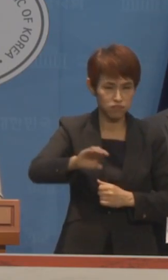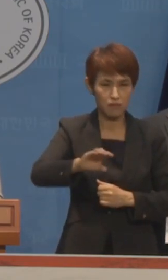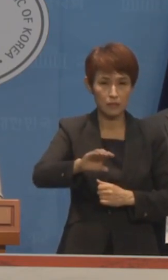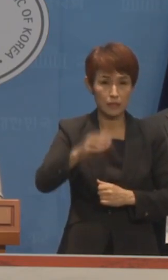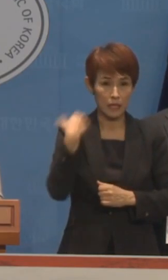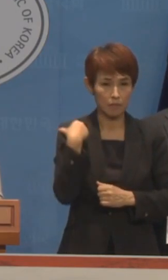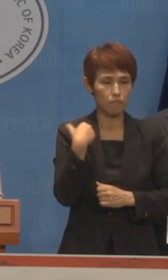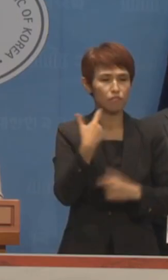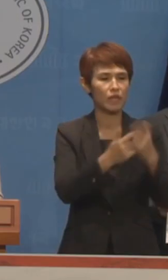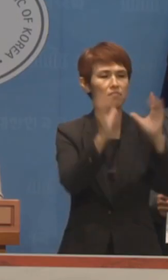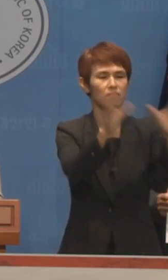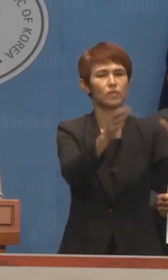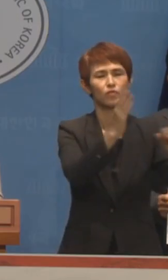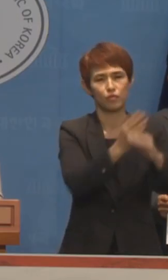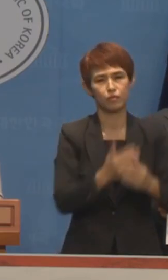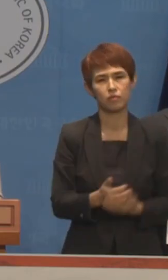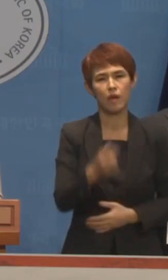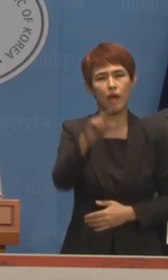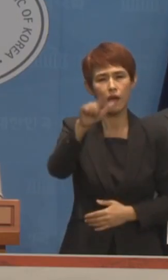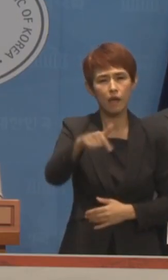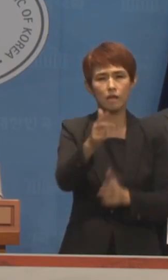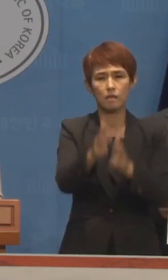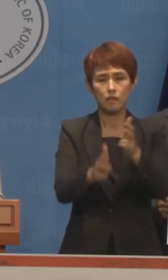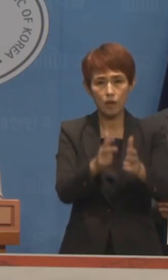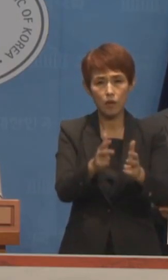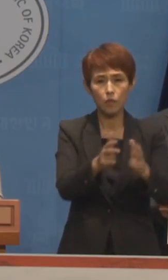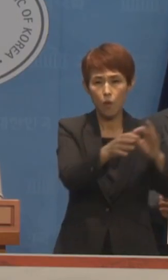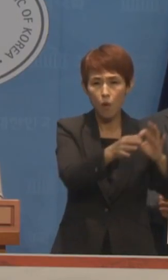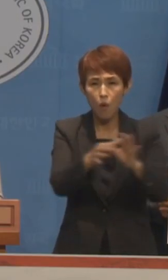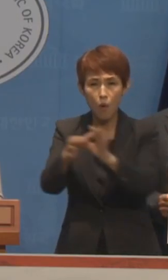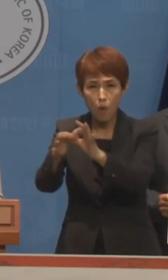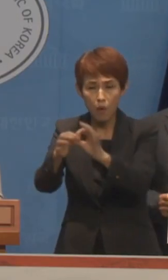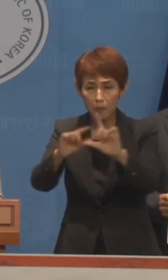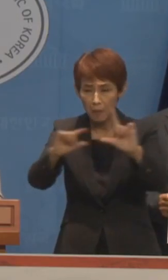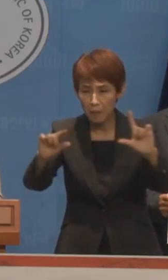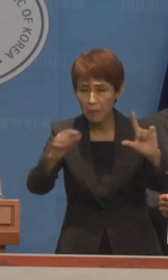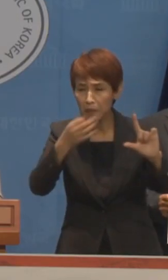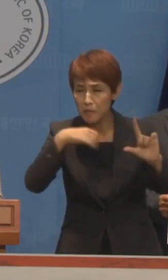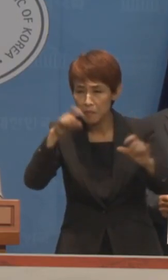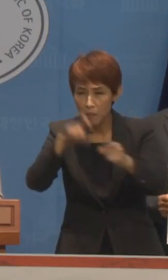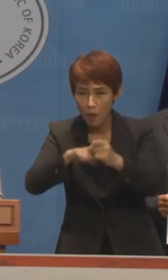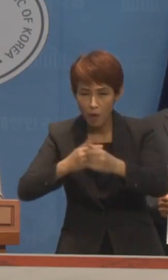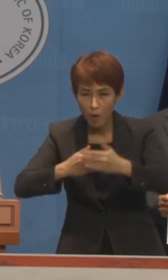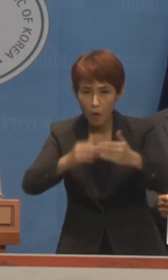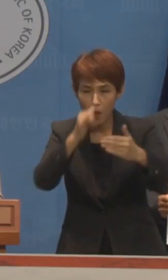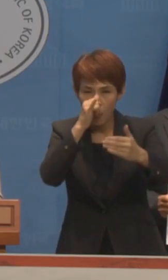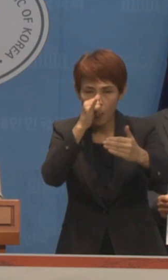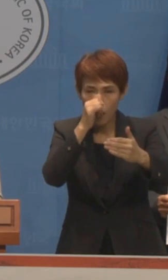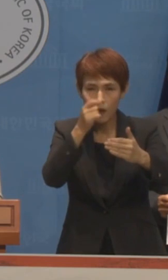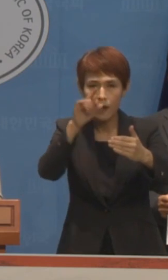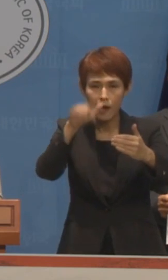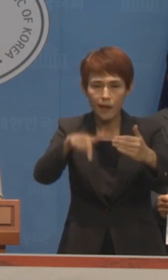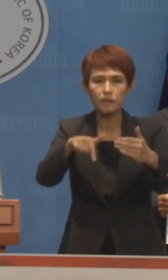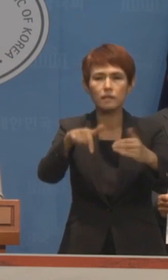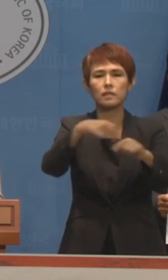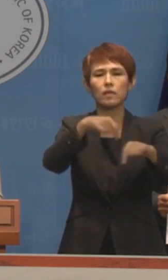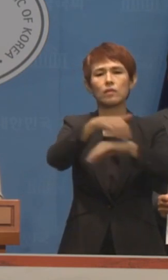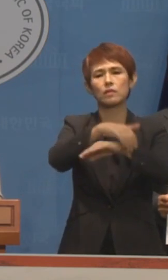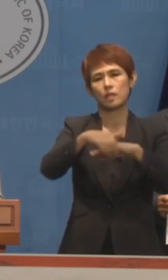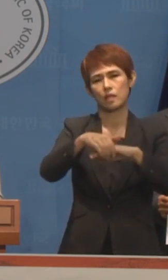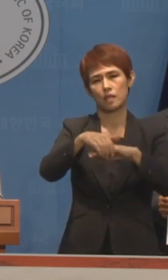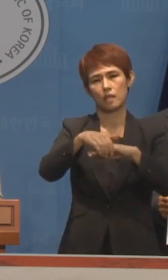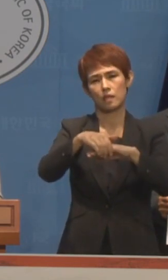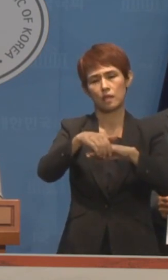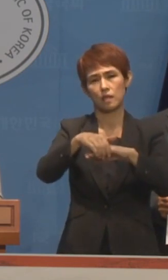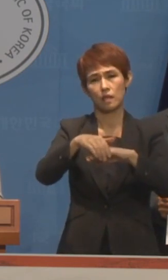있습니다. 핵산업계와 그와 연결된 일부의 이익을 위해 추진되고 있는 이 핵진흥 정책에